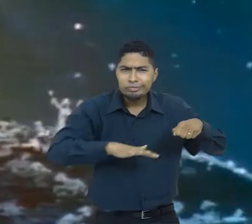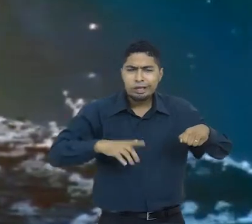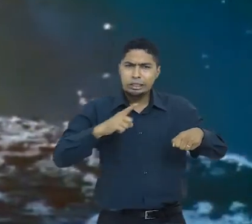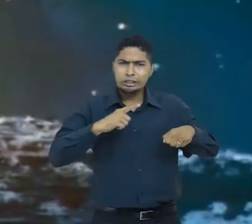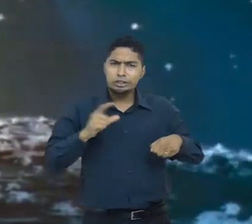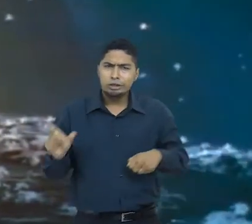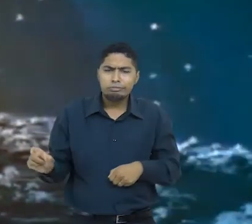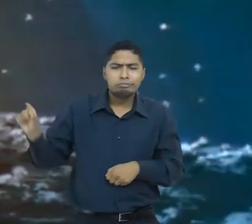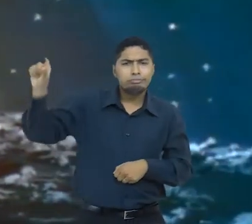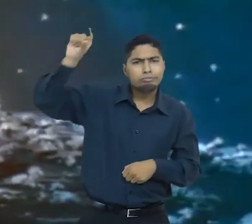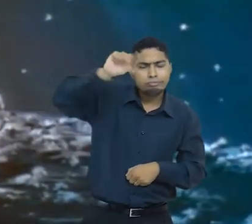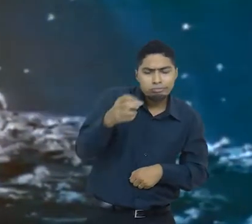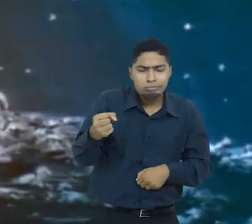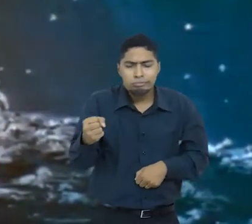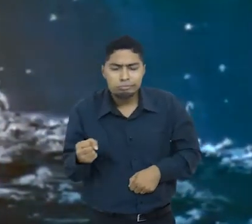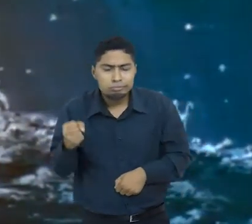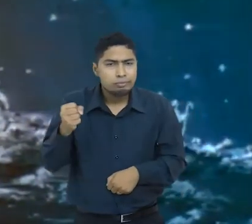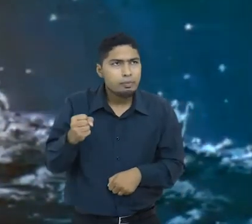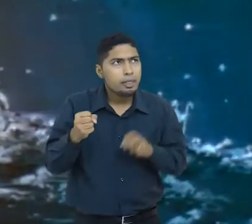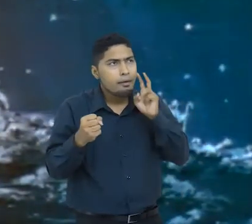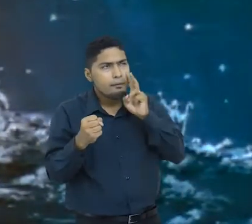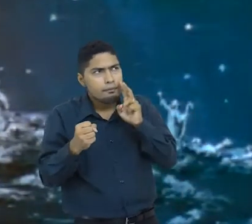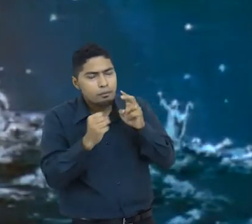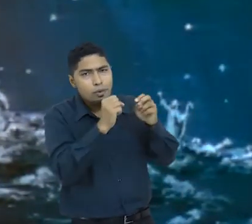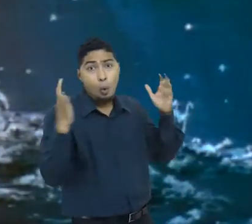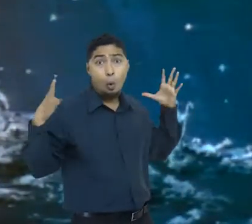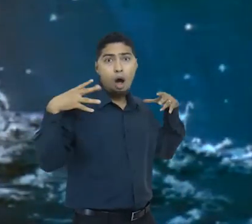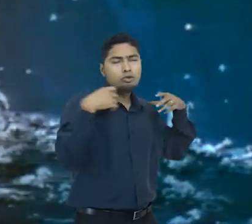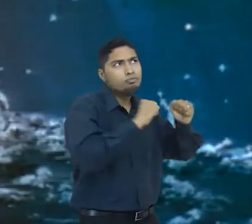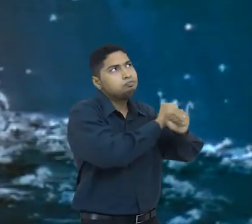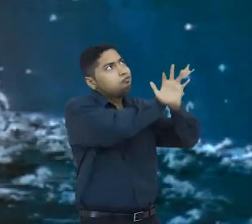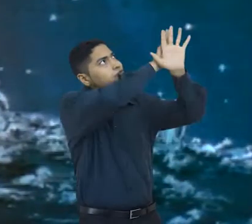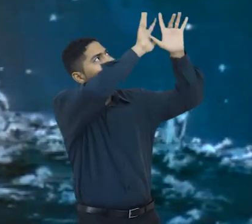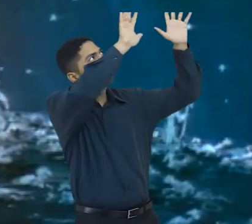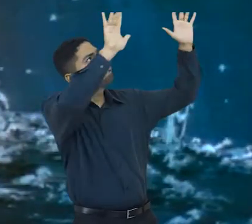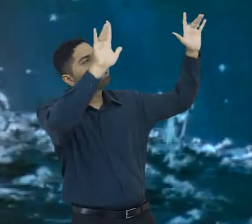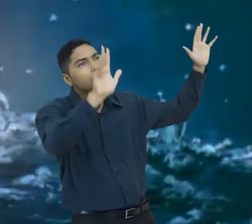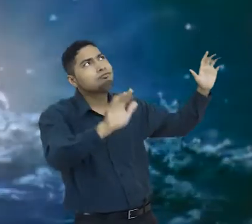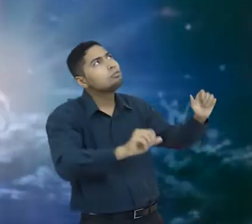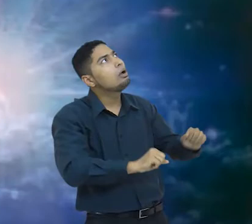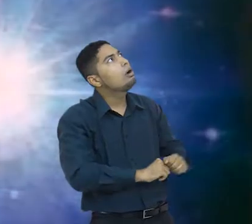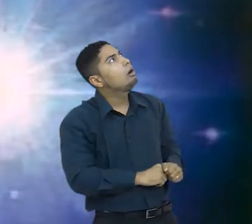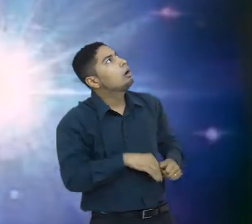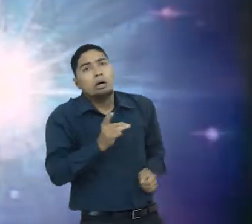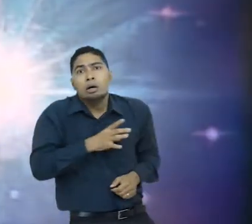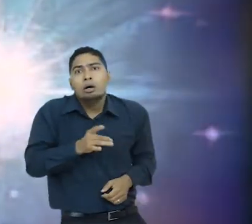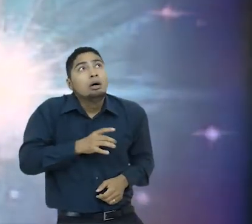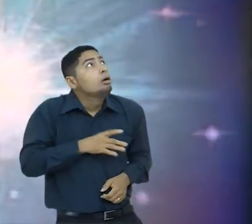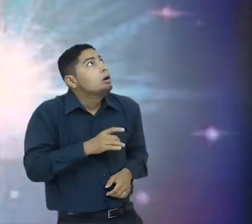seus rebanhos. Um anjo de Deus apareceu e a glória do Senhor brilhou ao redor dos pastores, que ficaram com muito